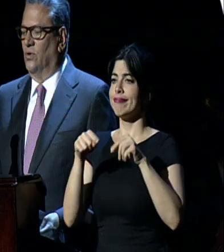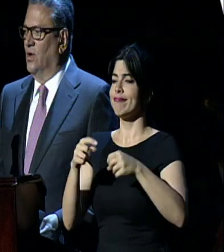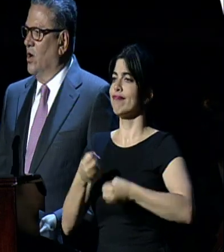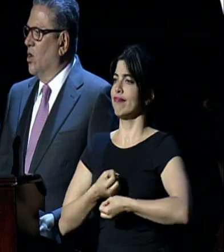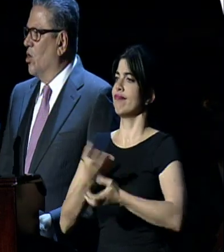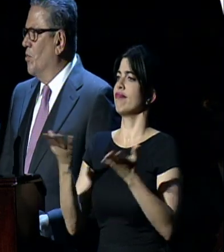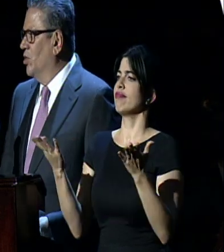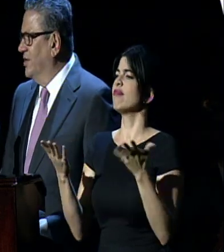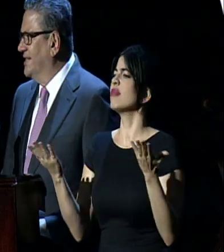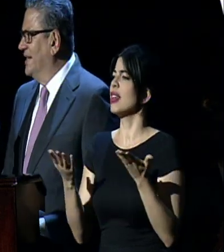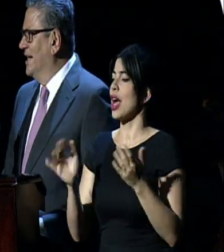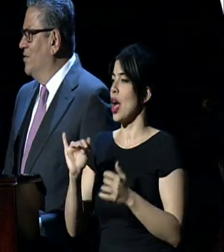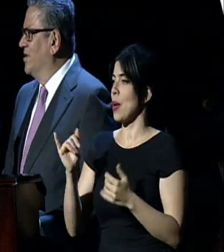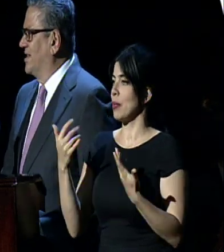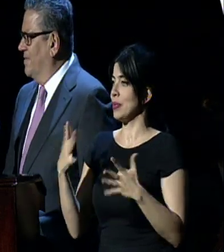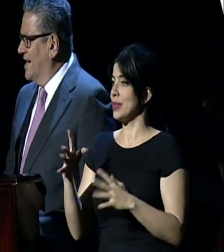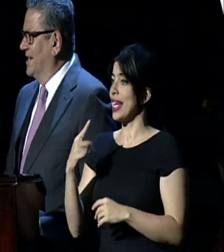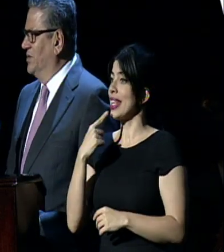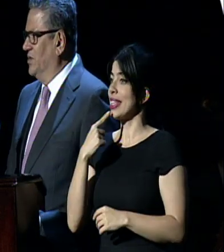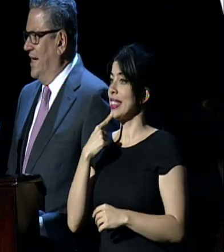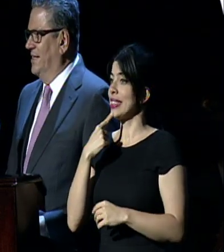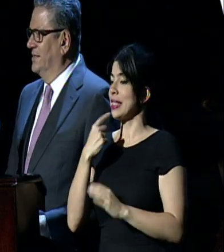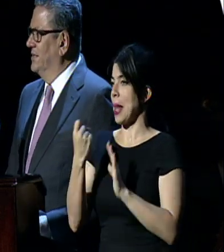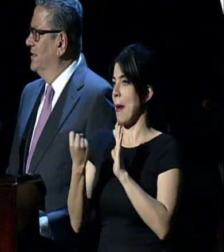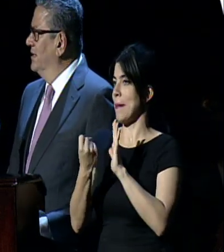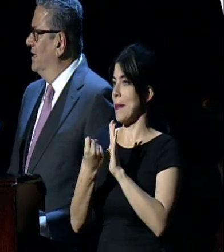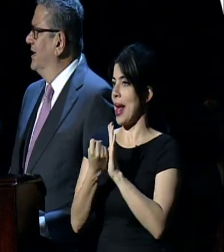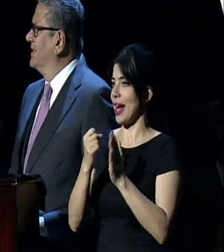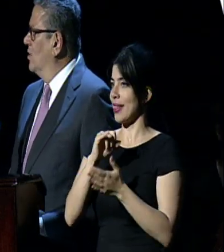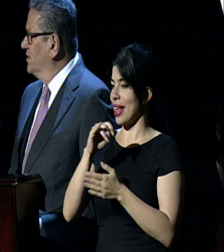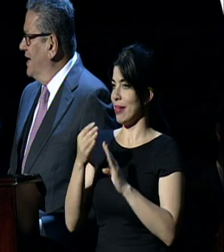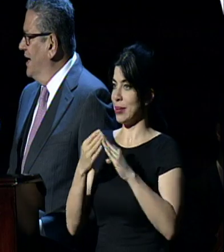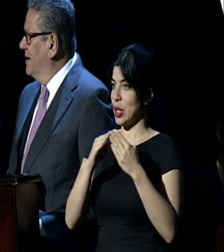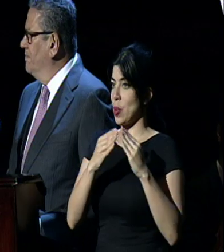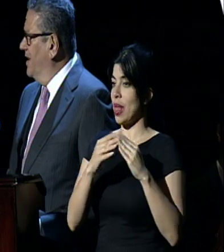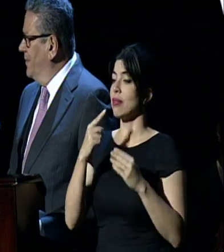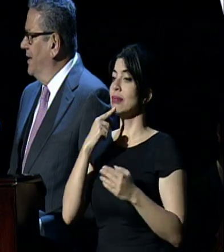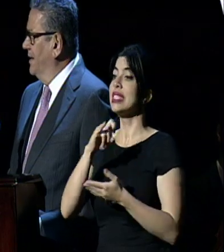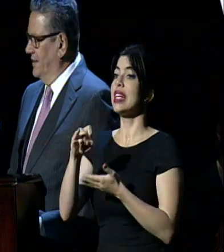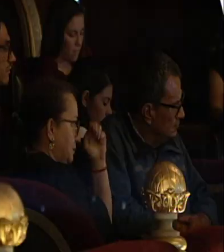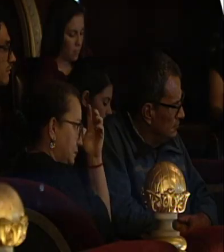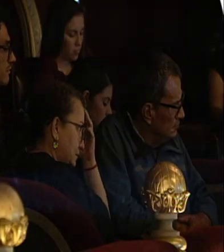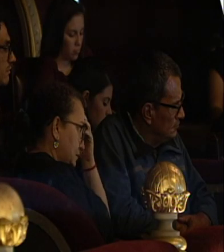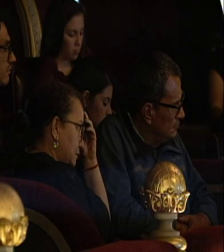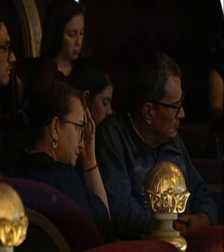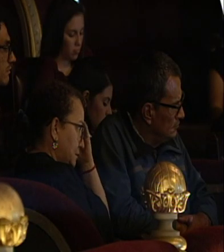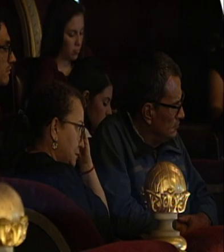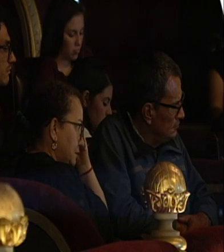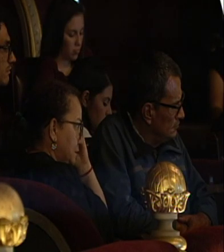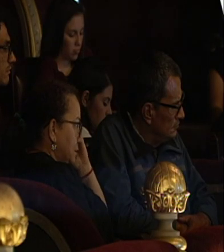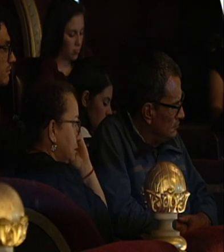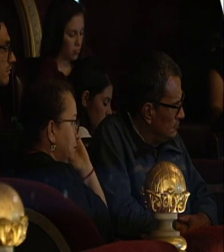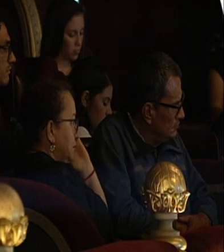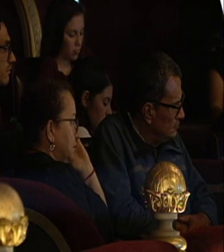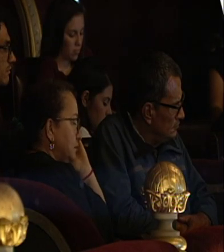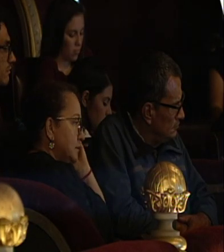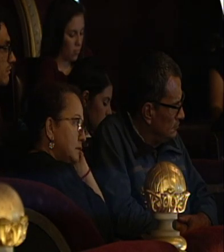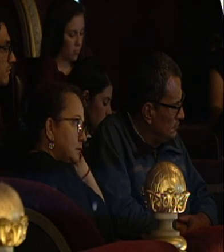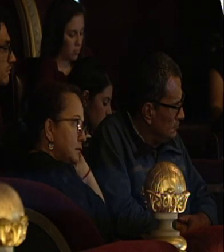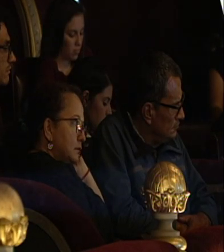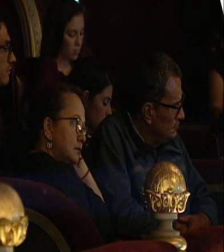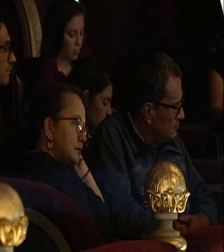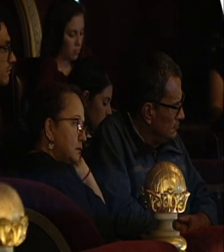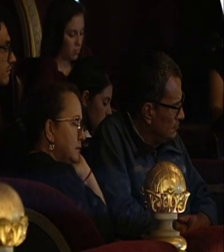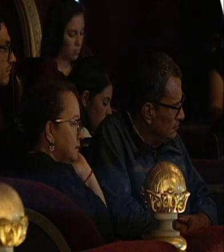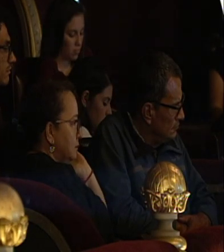manifiesto, como lo dice nuestra marca ciudad, que San José vive. Desde el gobierno